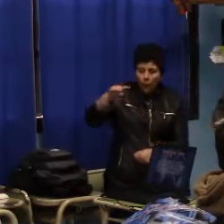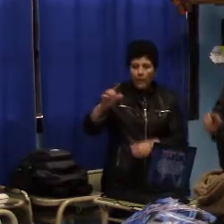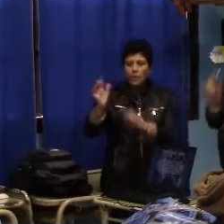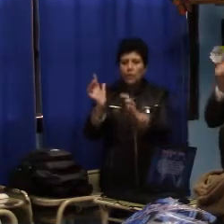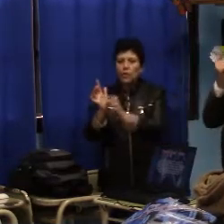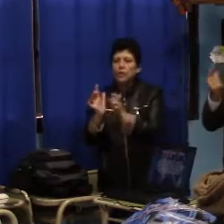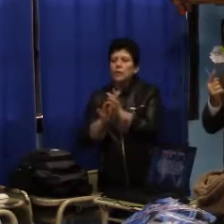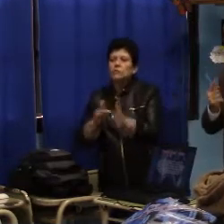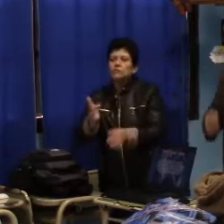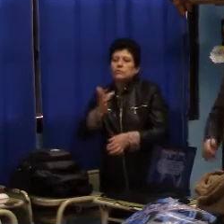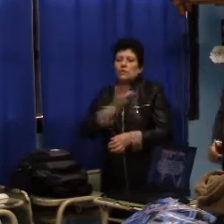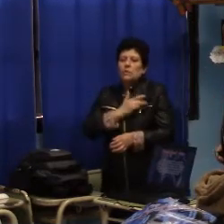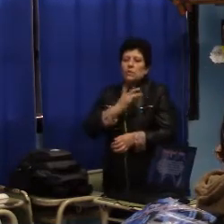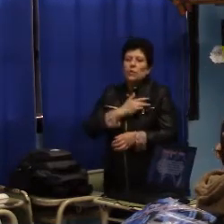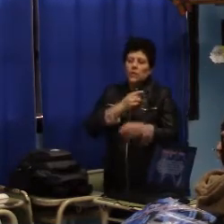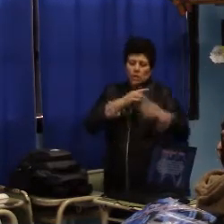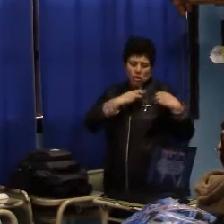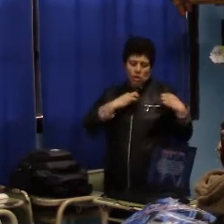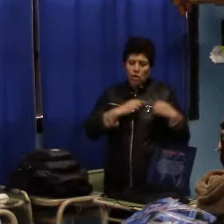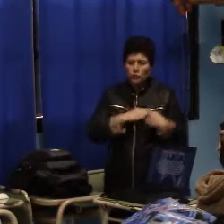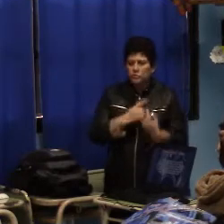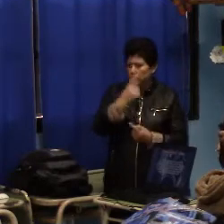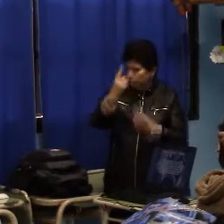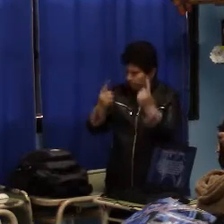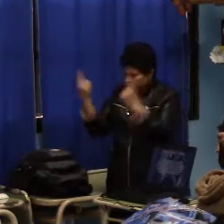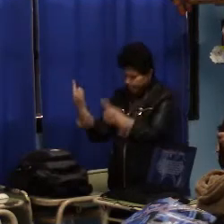Todos uno.